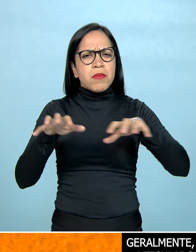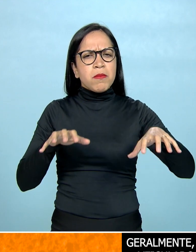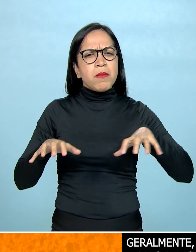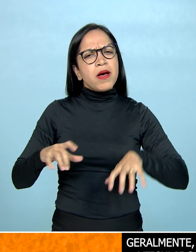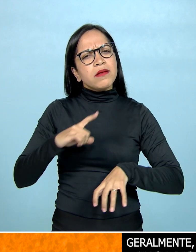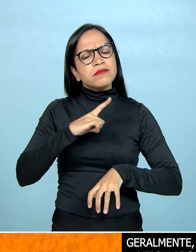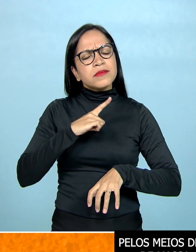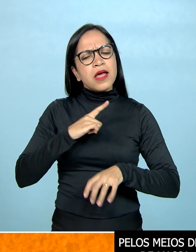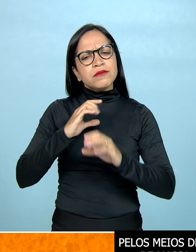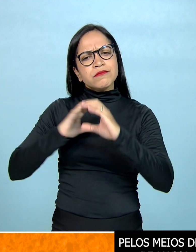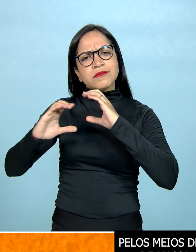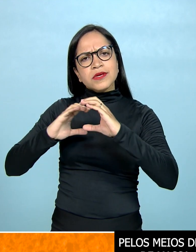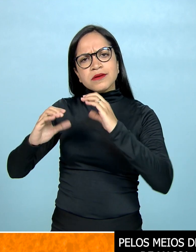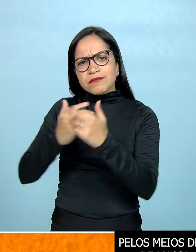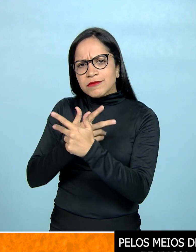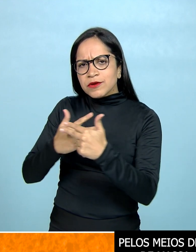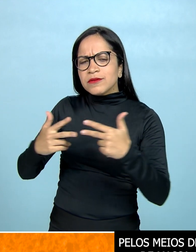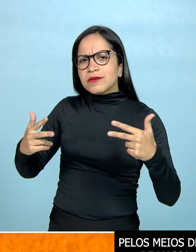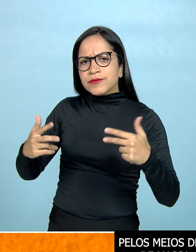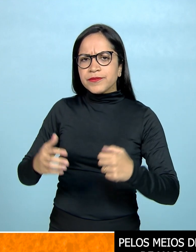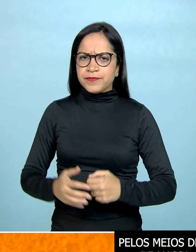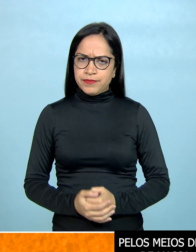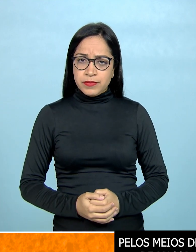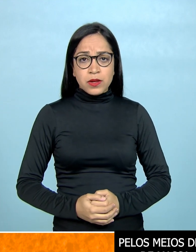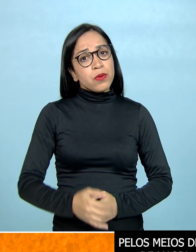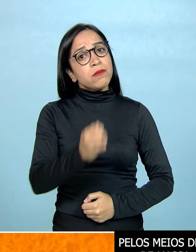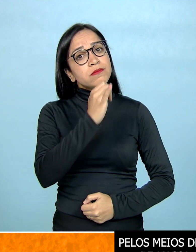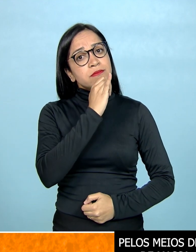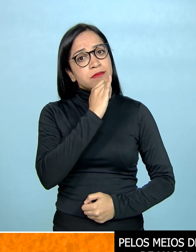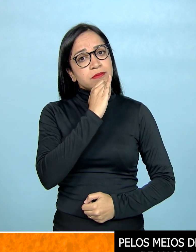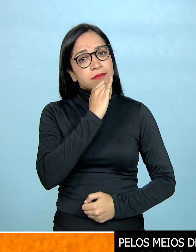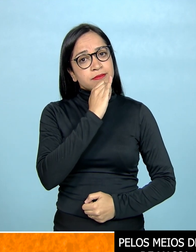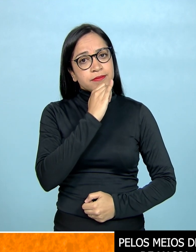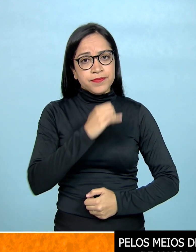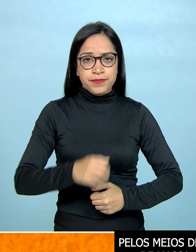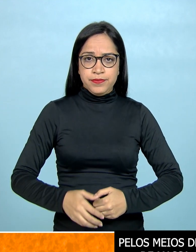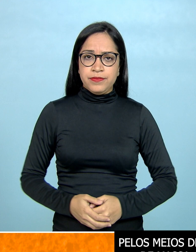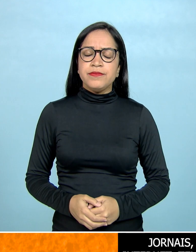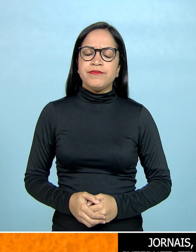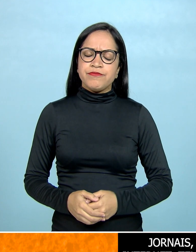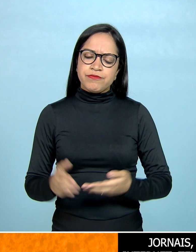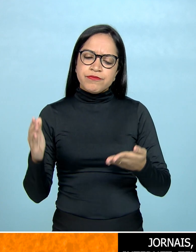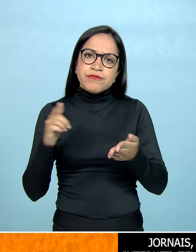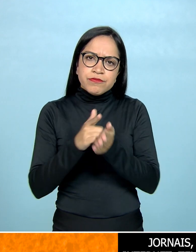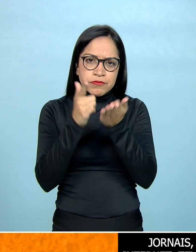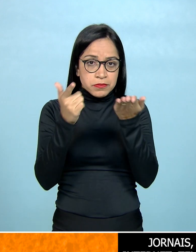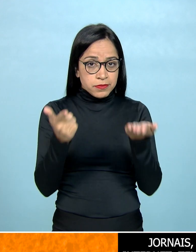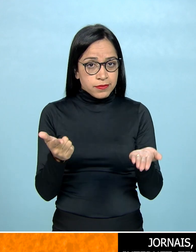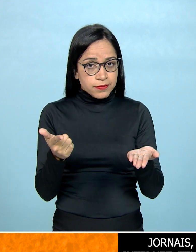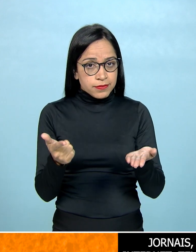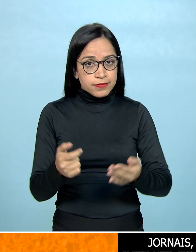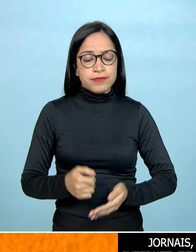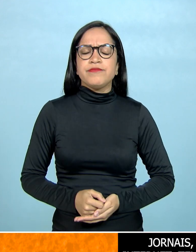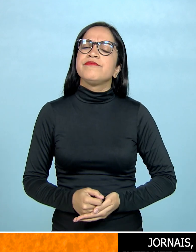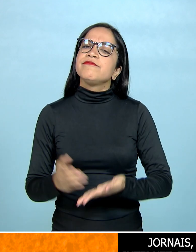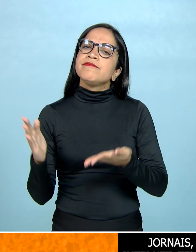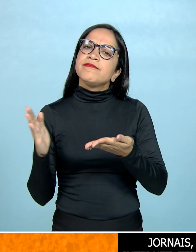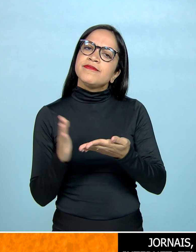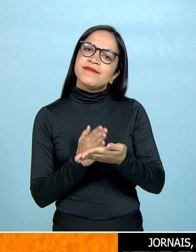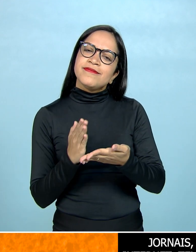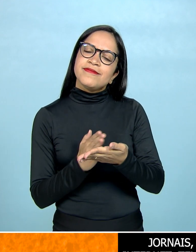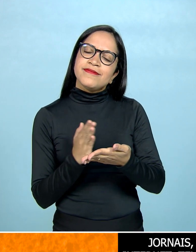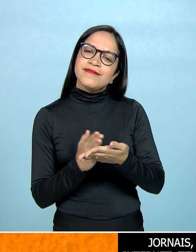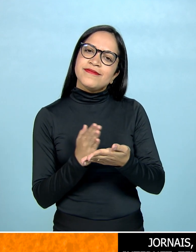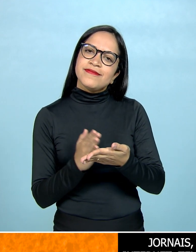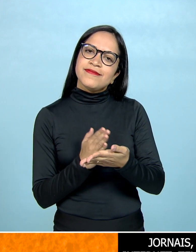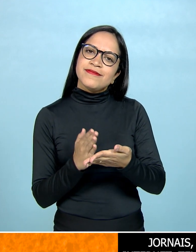veiculado, sobretudo, pelos meios de comunicação de massa, tais como jornais,